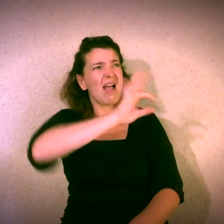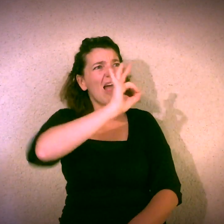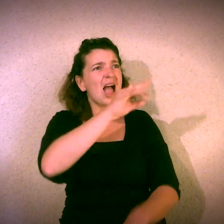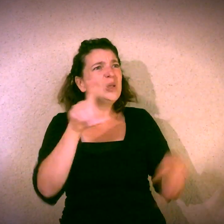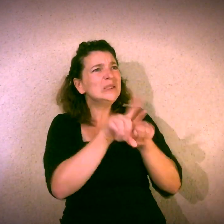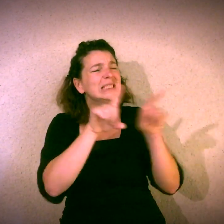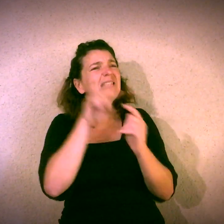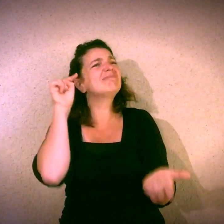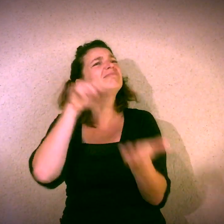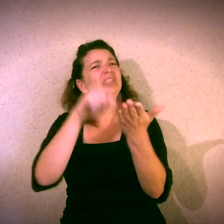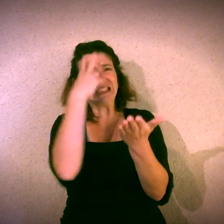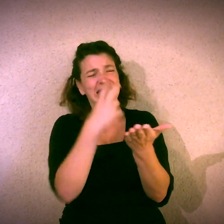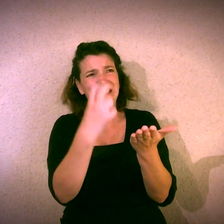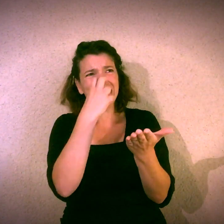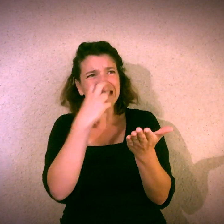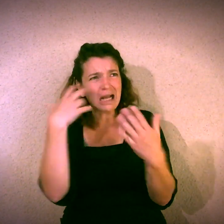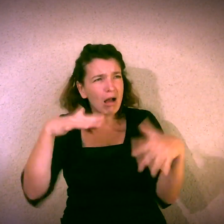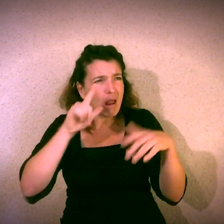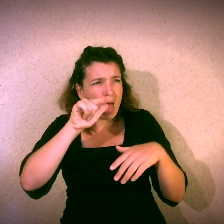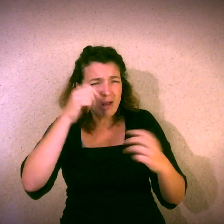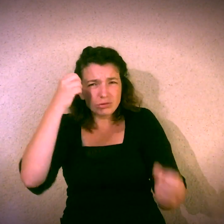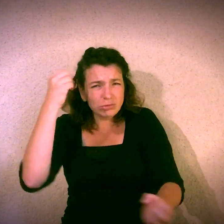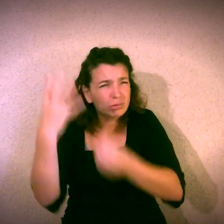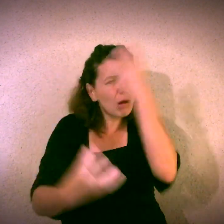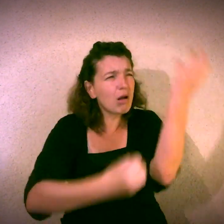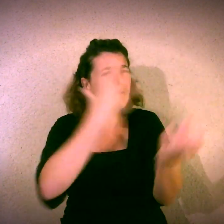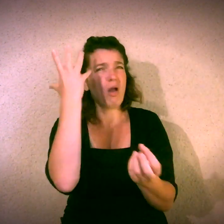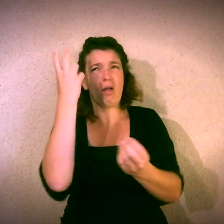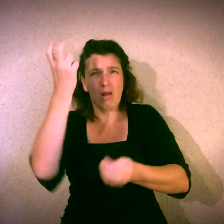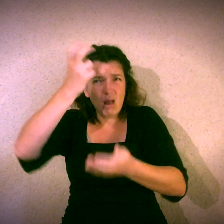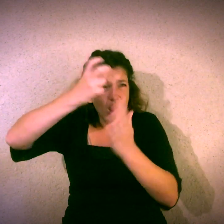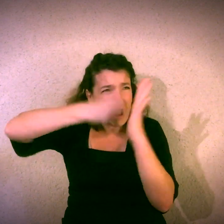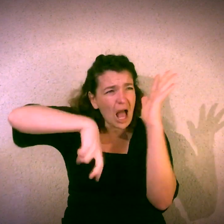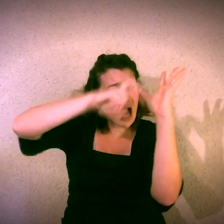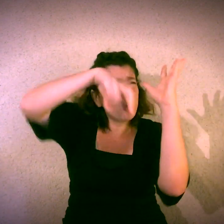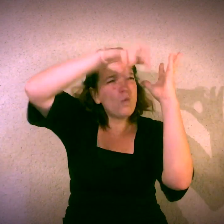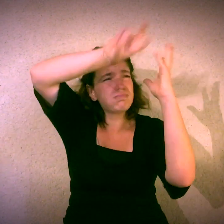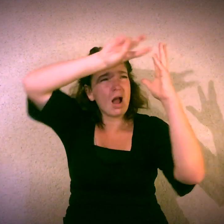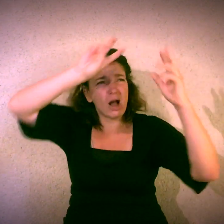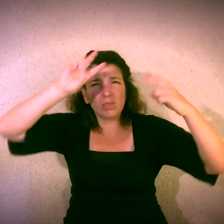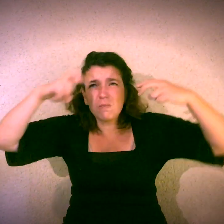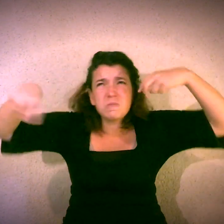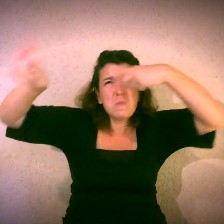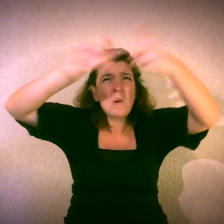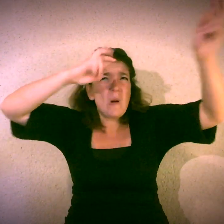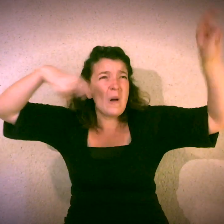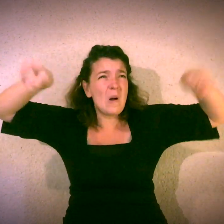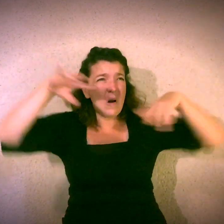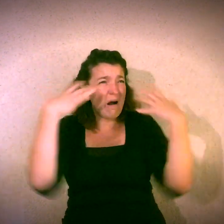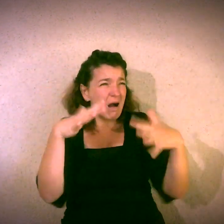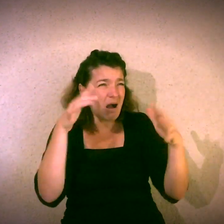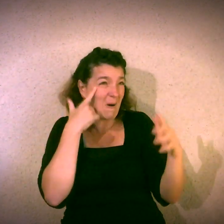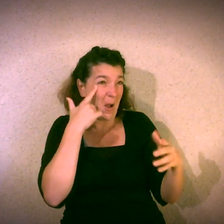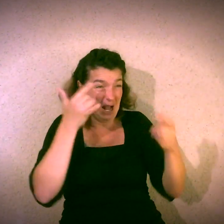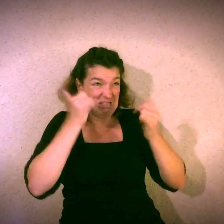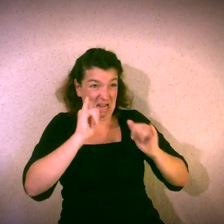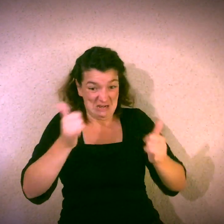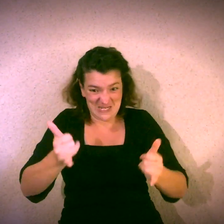Et dans les cirques, poursuivit Chaboudot sur sa lancée, des acrobates, des jongleurs s'en servent pour